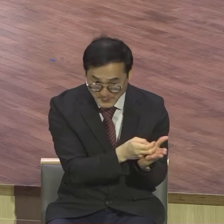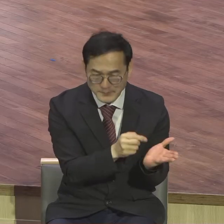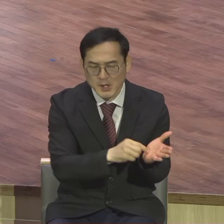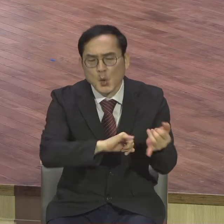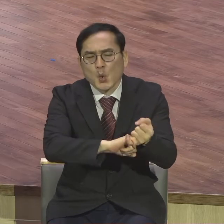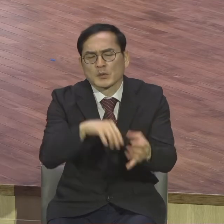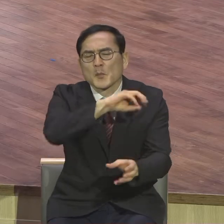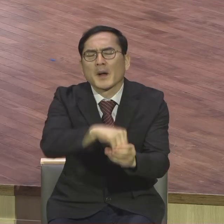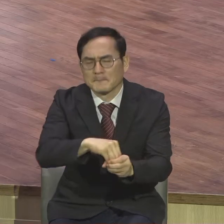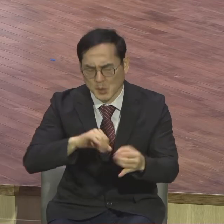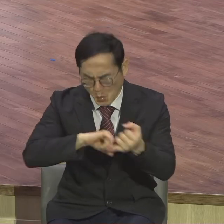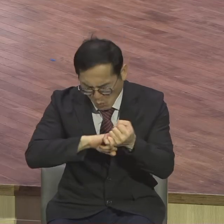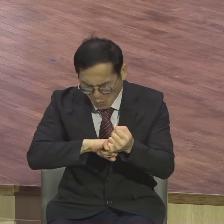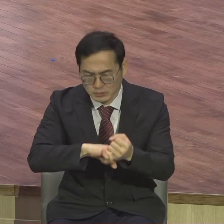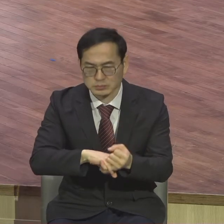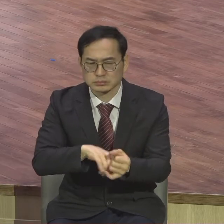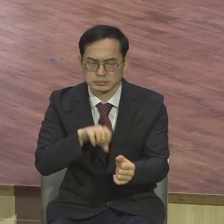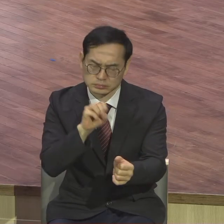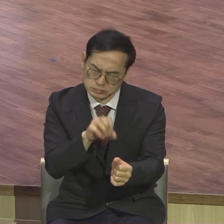강조해요.